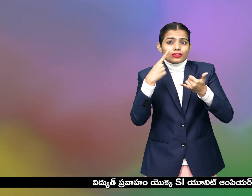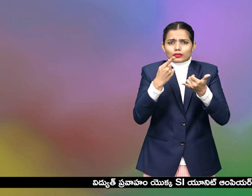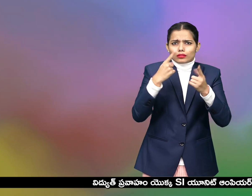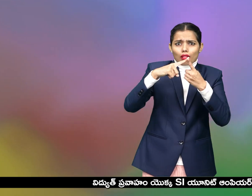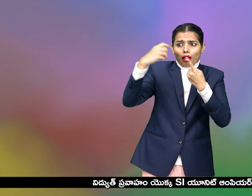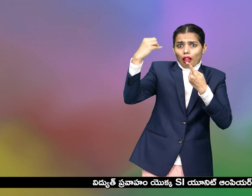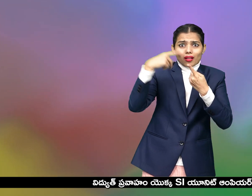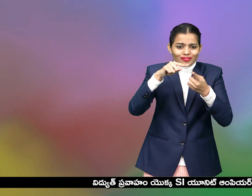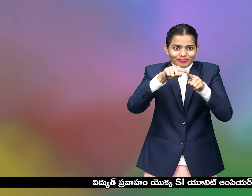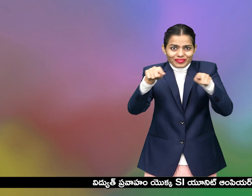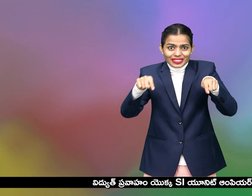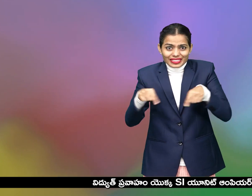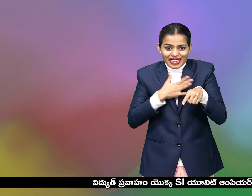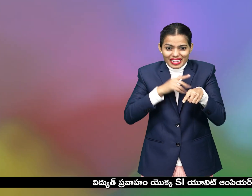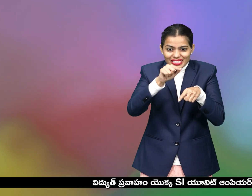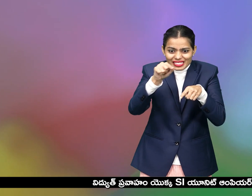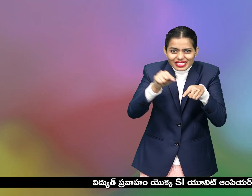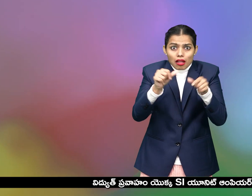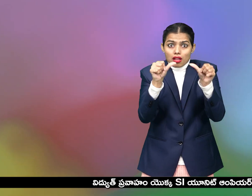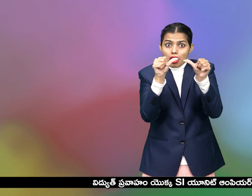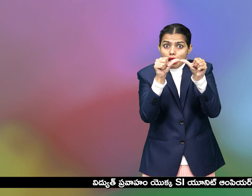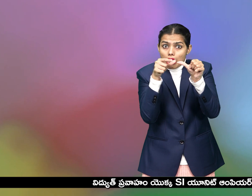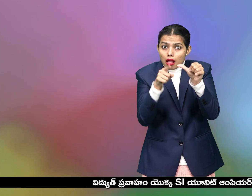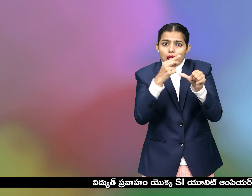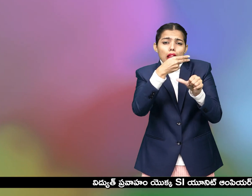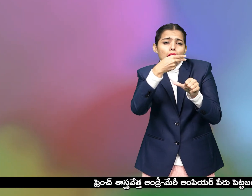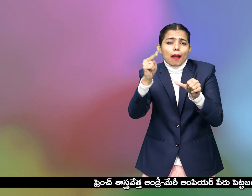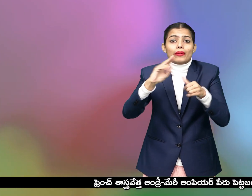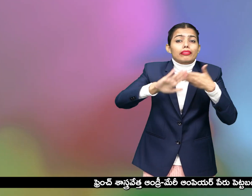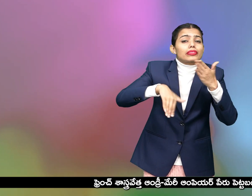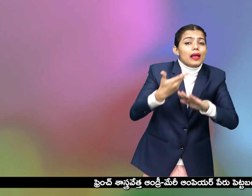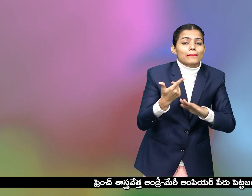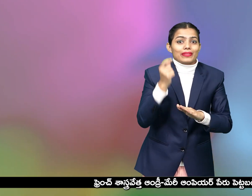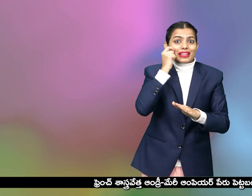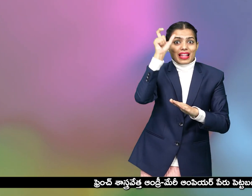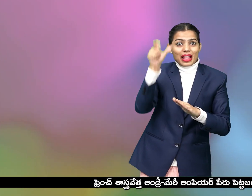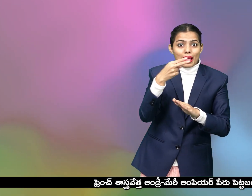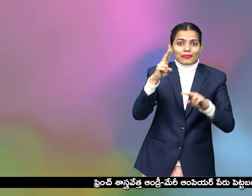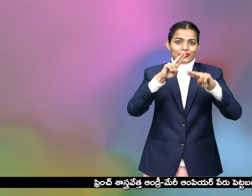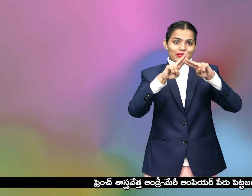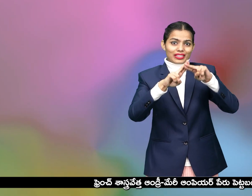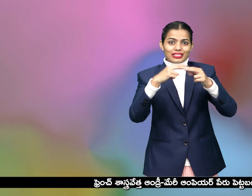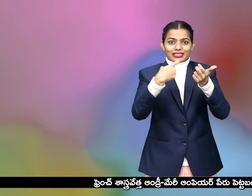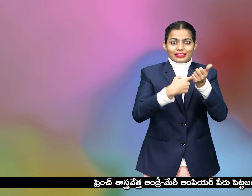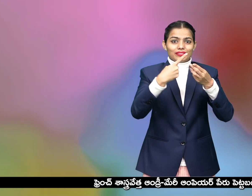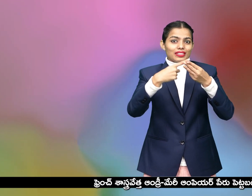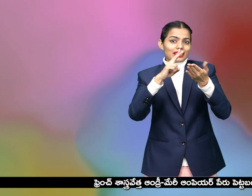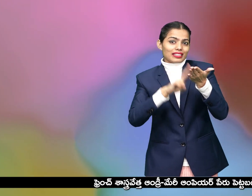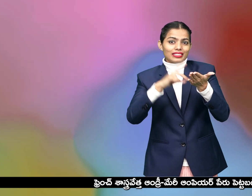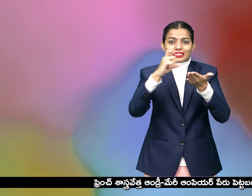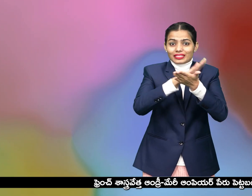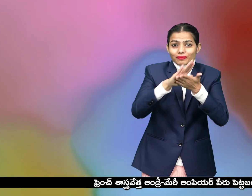విద్యుత్ యొక్క ప్రవాహం యొక్క SI యూనిట్ ఆంపియర్ ఏ ఫ్రెంచ్ శాస్త్రవేత్త ఆండ్రీ మేరీ ఆంపియర్